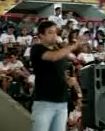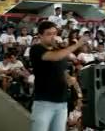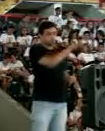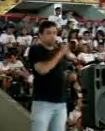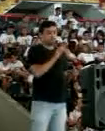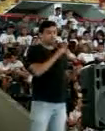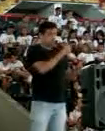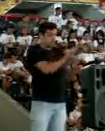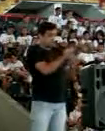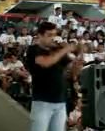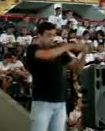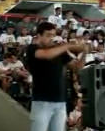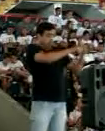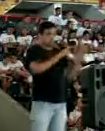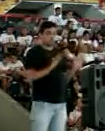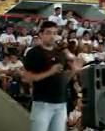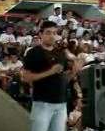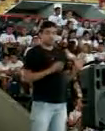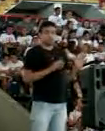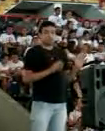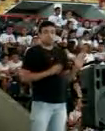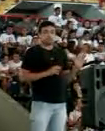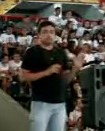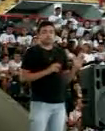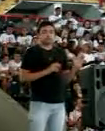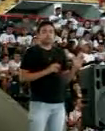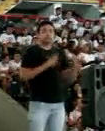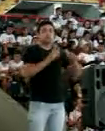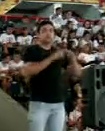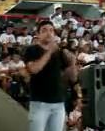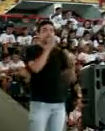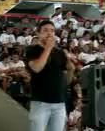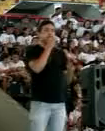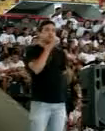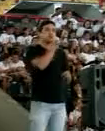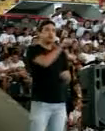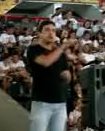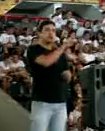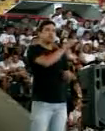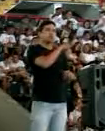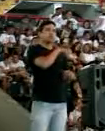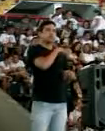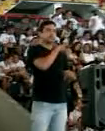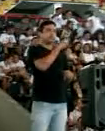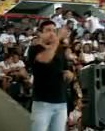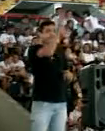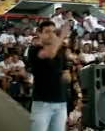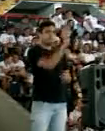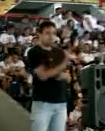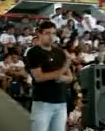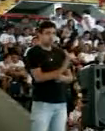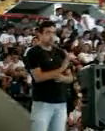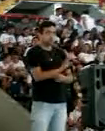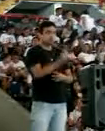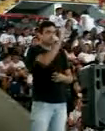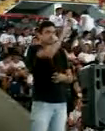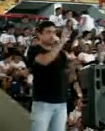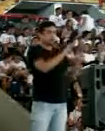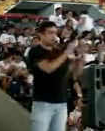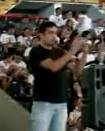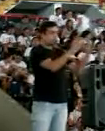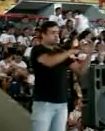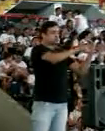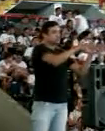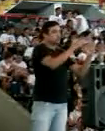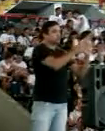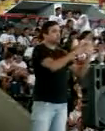ser um problema imenso. Já pensou? Você vai ter, dentro do Brasil, uma província onde